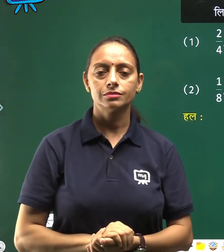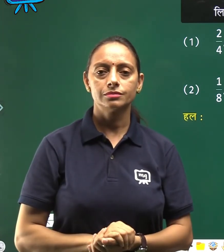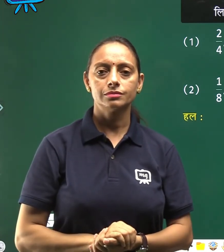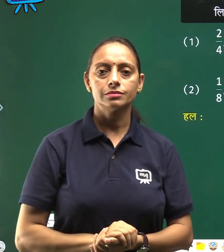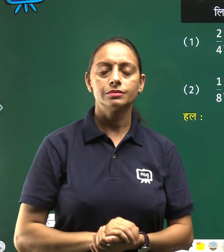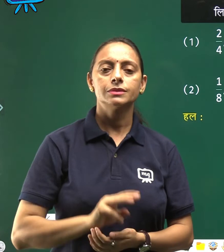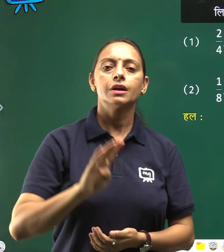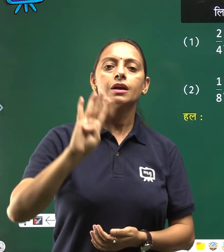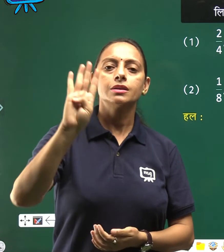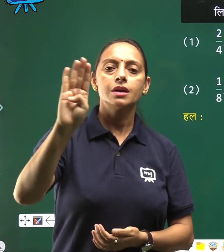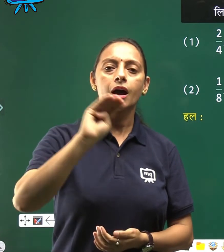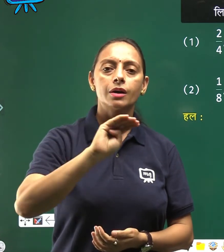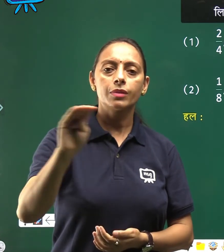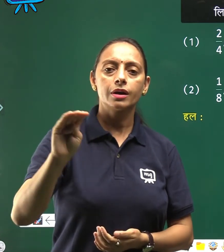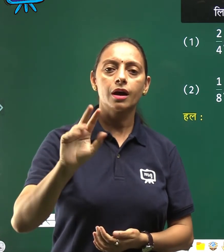चार बटा आठ,